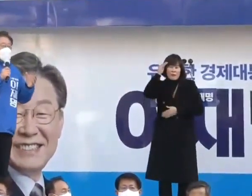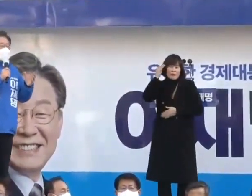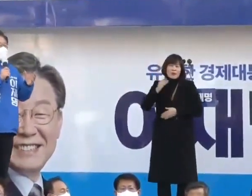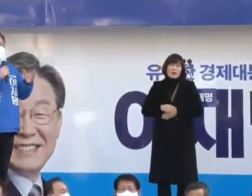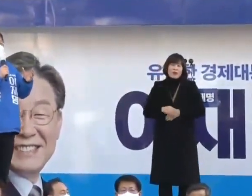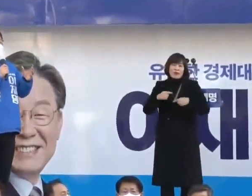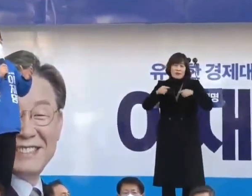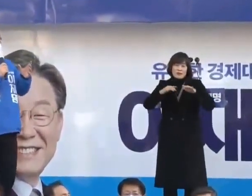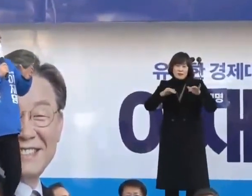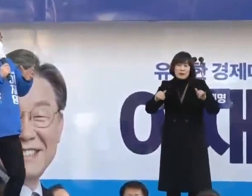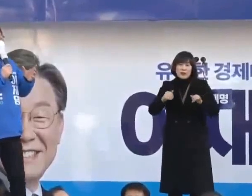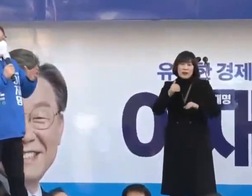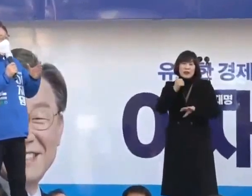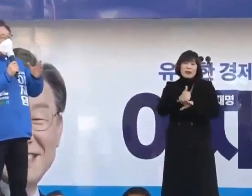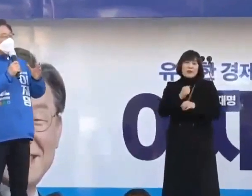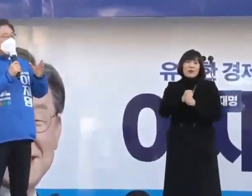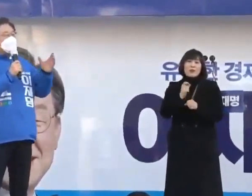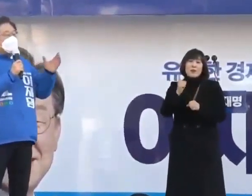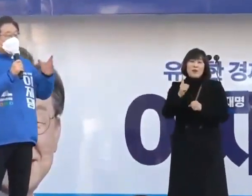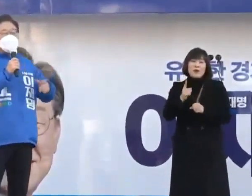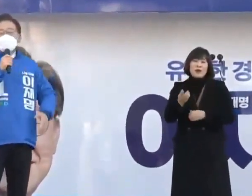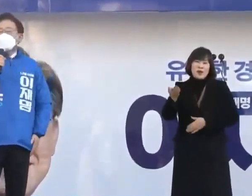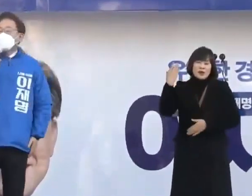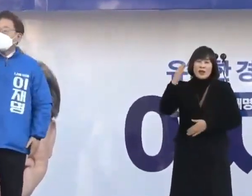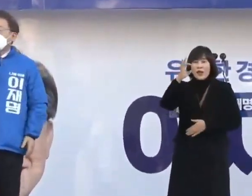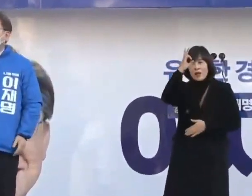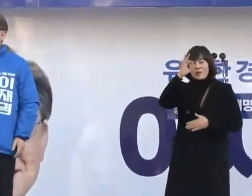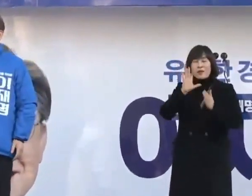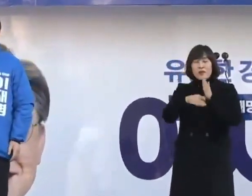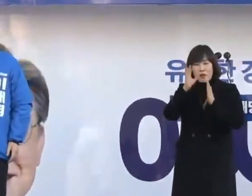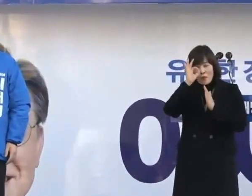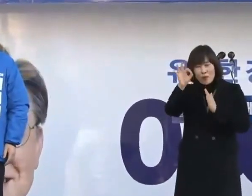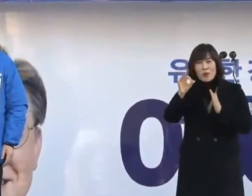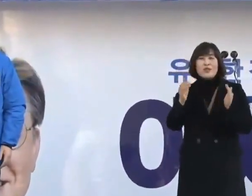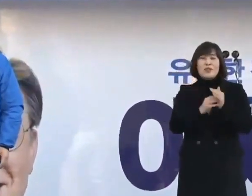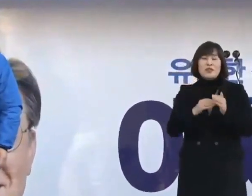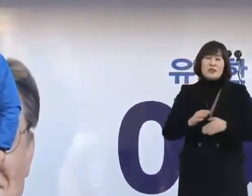결과를 빚는지를 우리는 IMF의 전후에서 봤습니다.